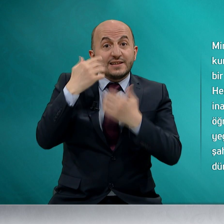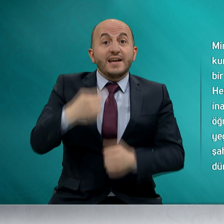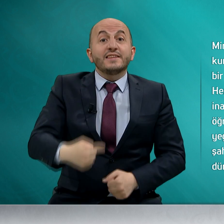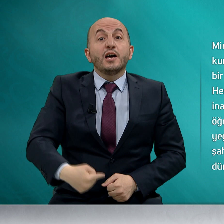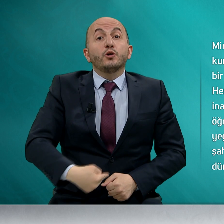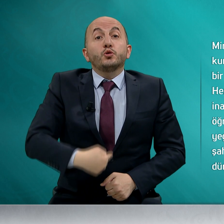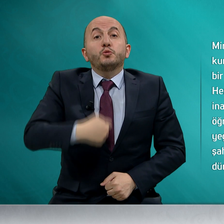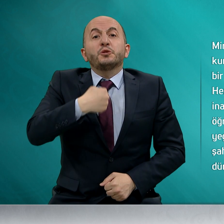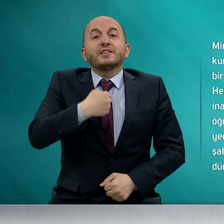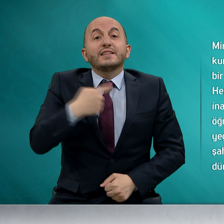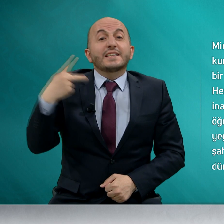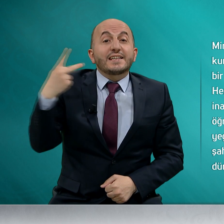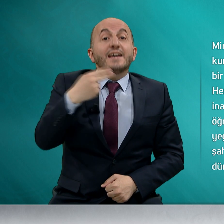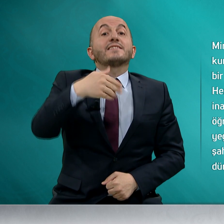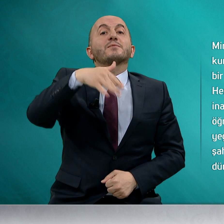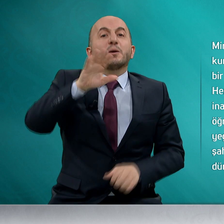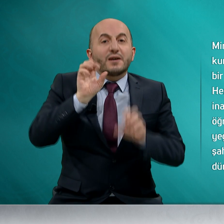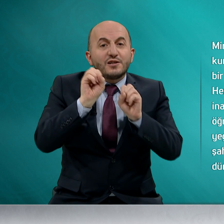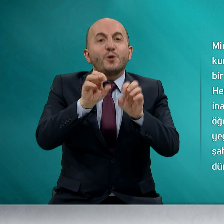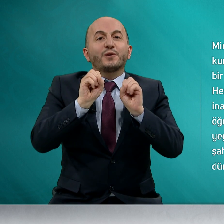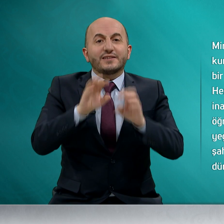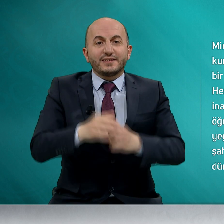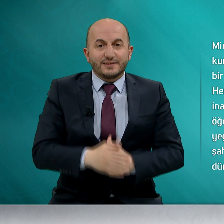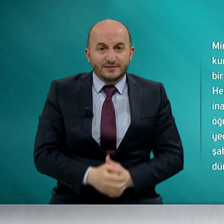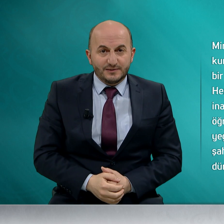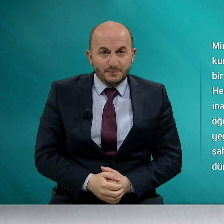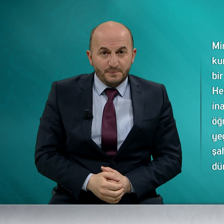rahmetinden ümidi kesmemeyi öğretir.